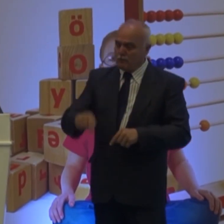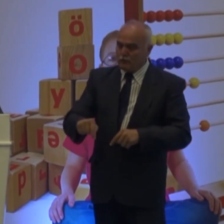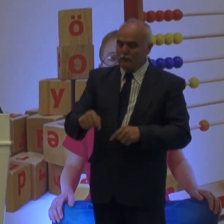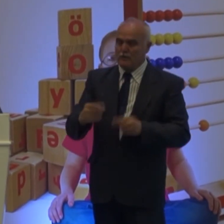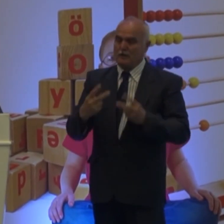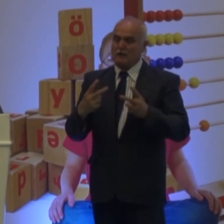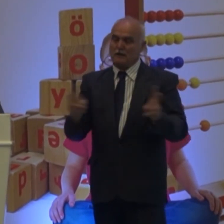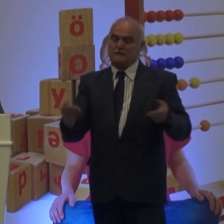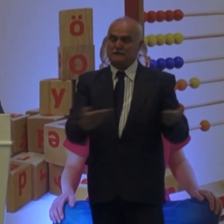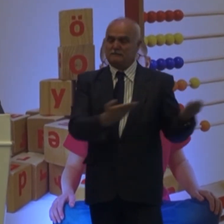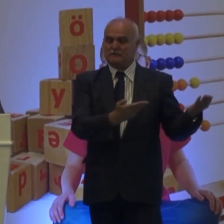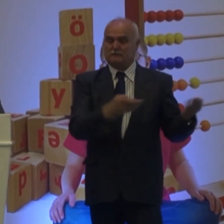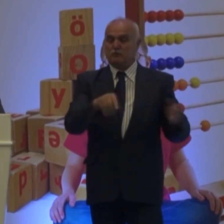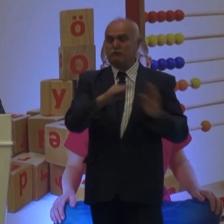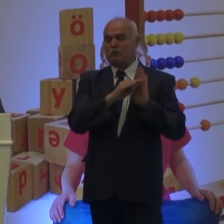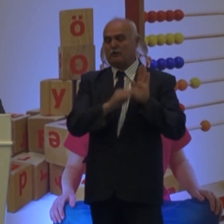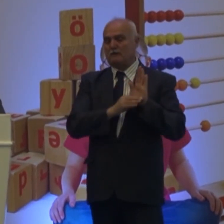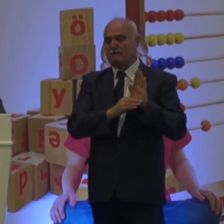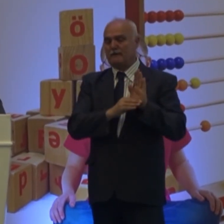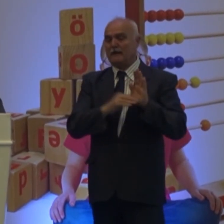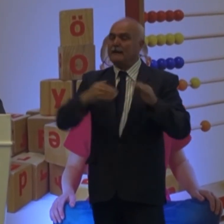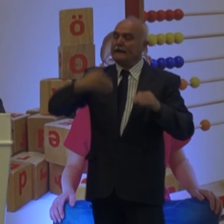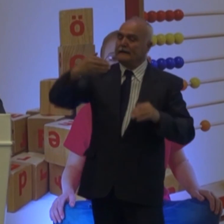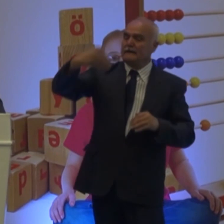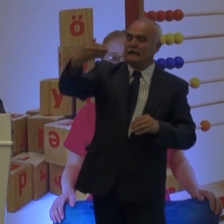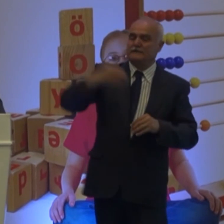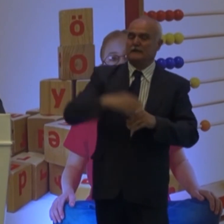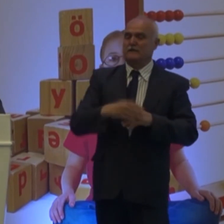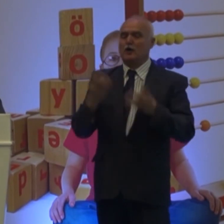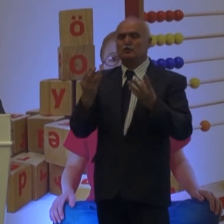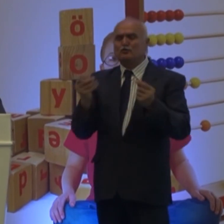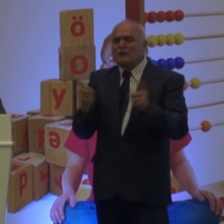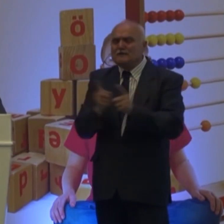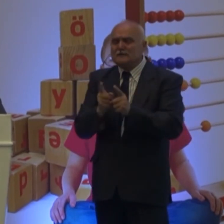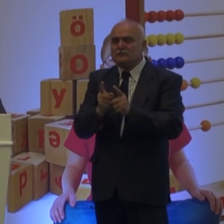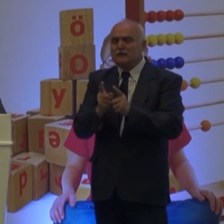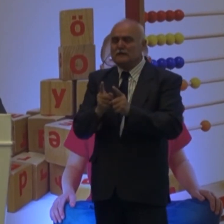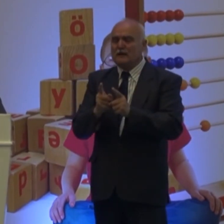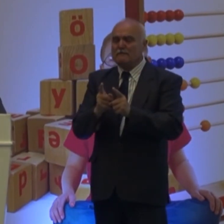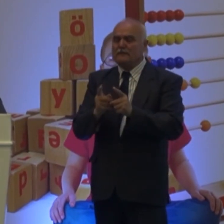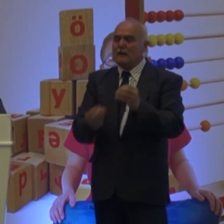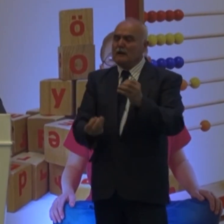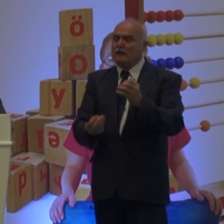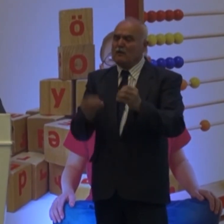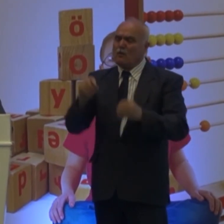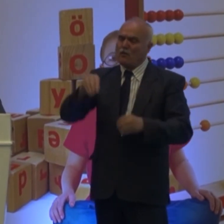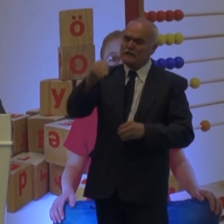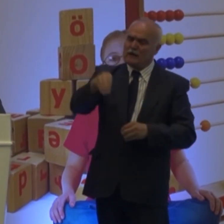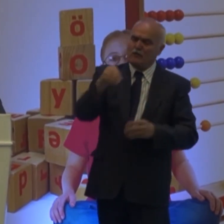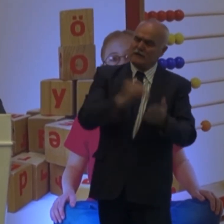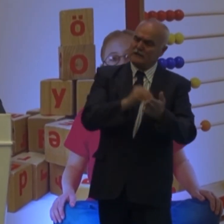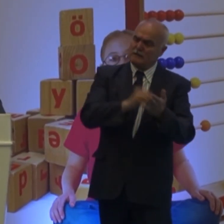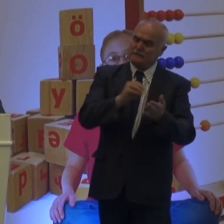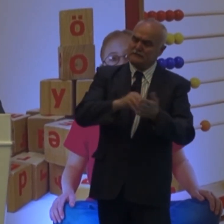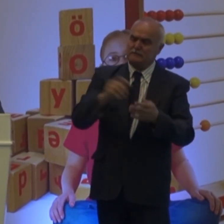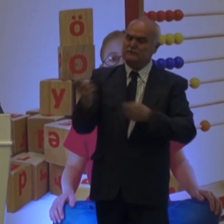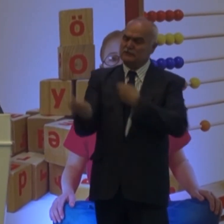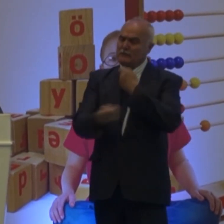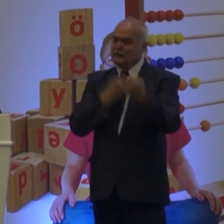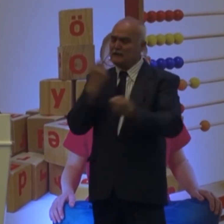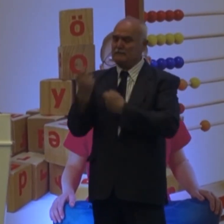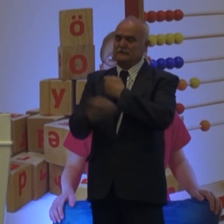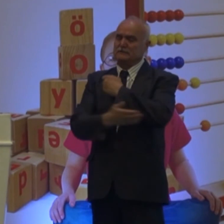koyduğumuz bu programımızın ve gelecekte çok kısa sürede ortaya koyacağımız, uygulamaya koyacağımız